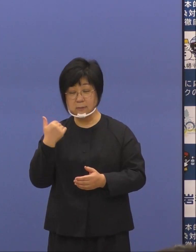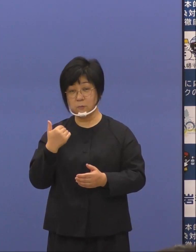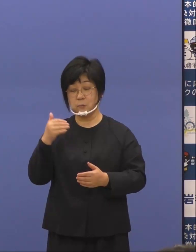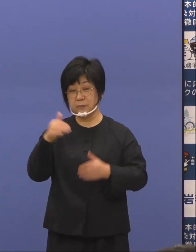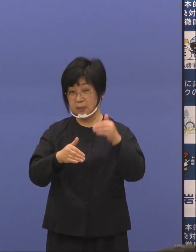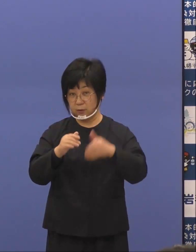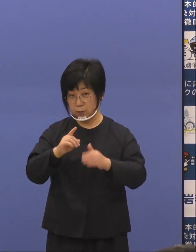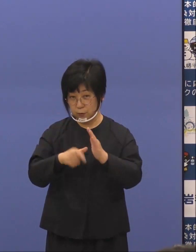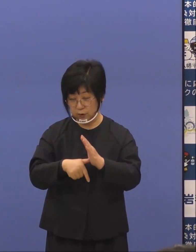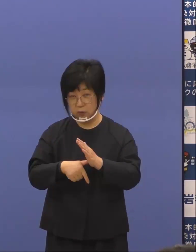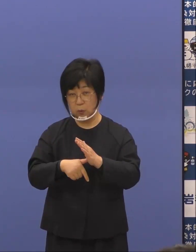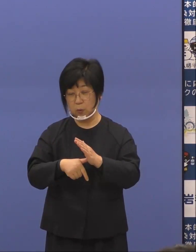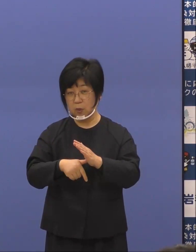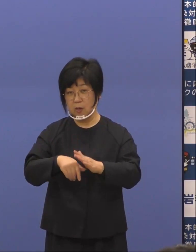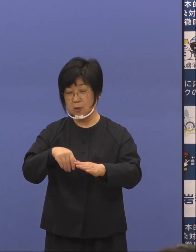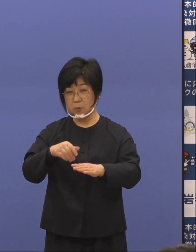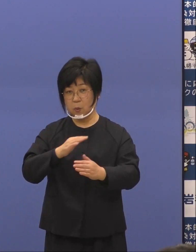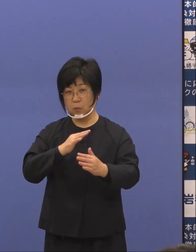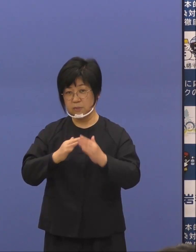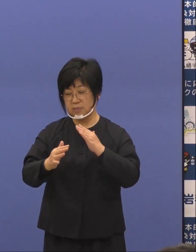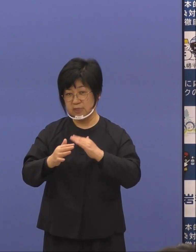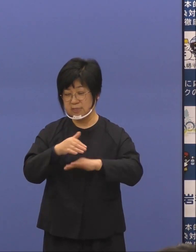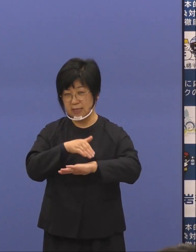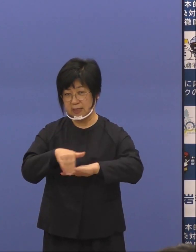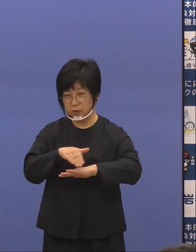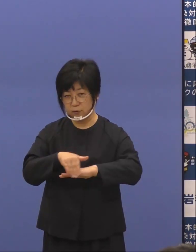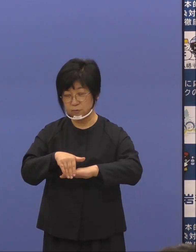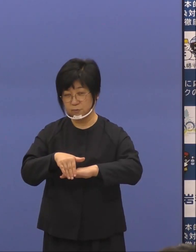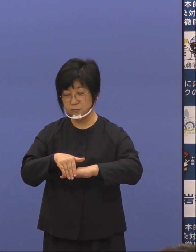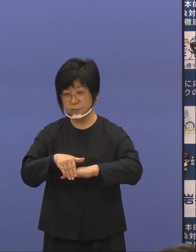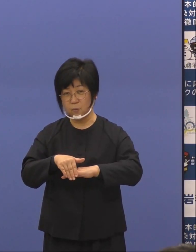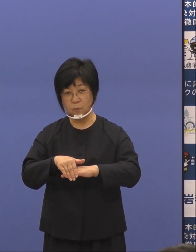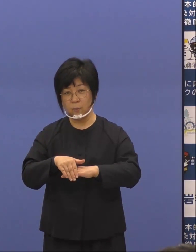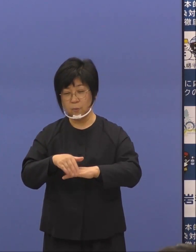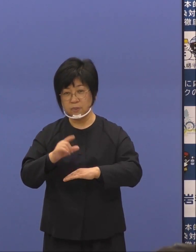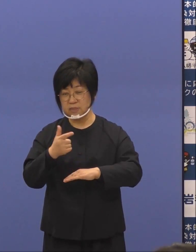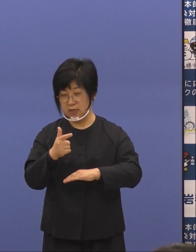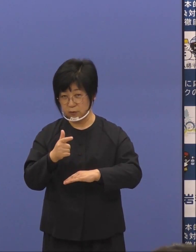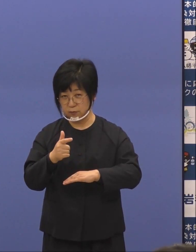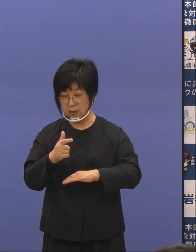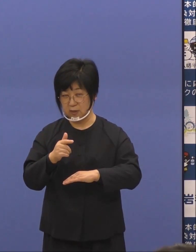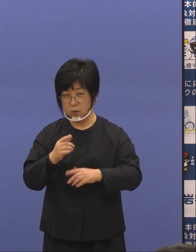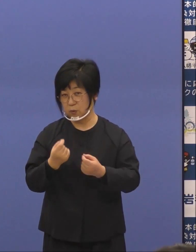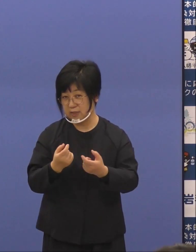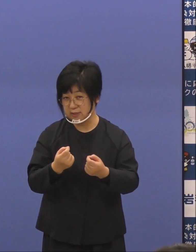とも何かこう変えていきたいものなのか、そのあたりはどのように考えますか。 あの